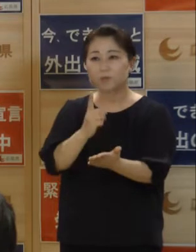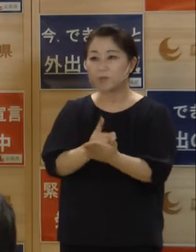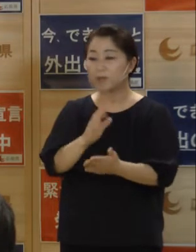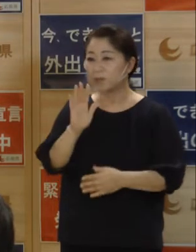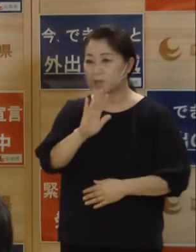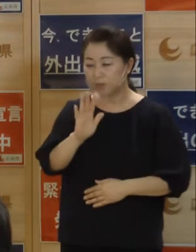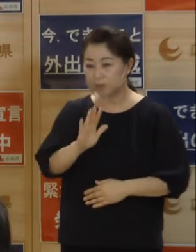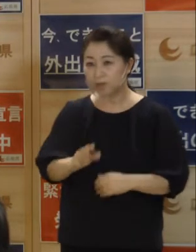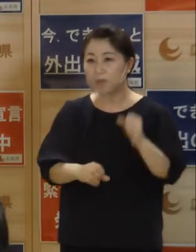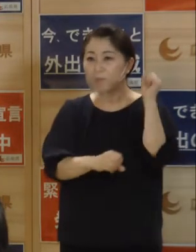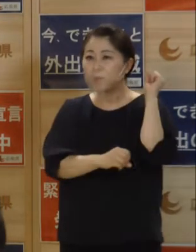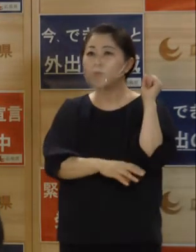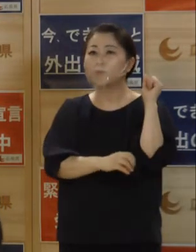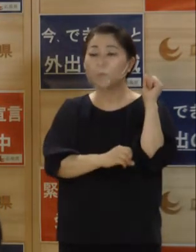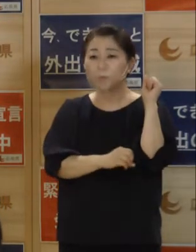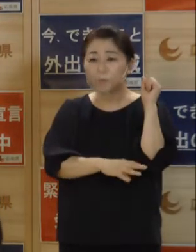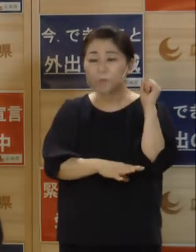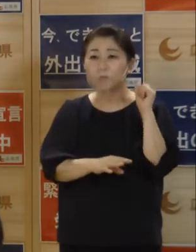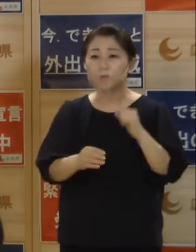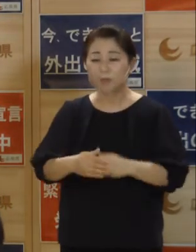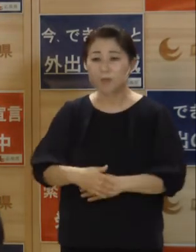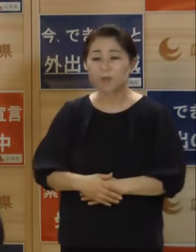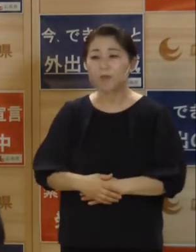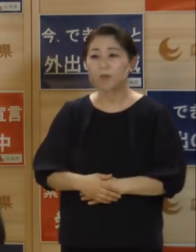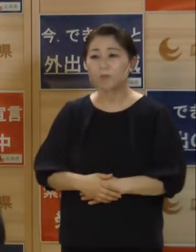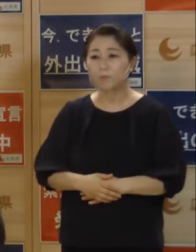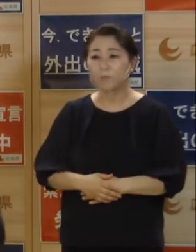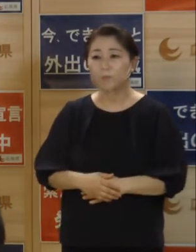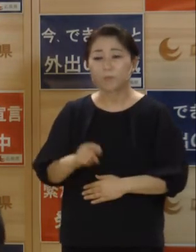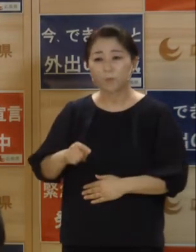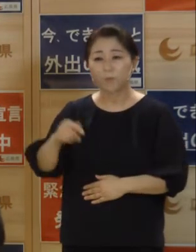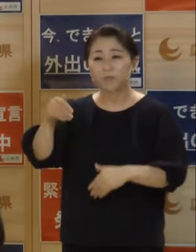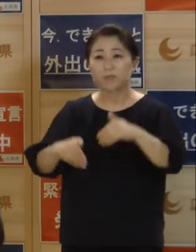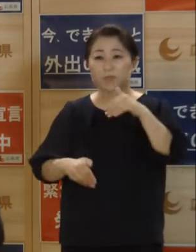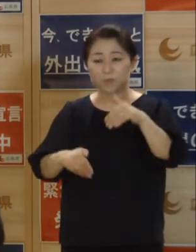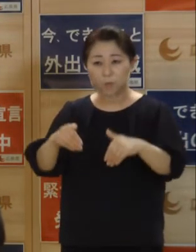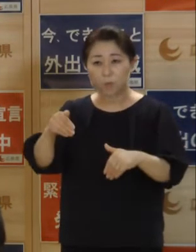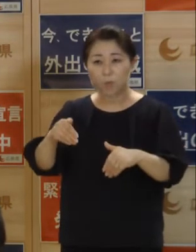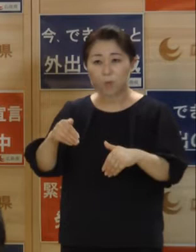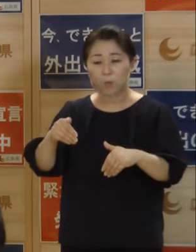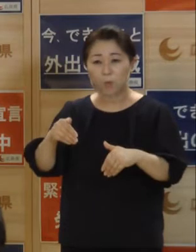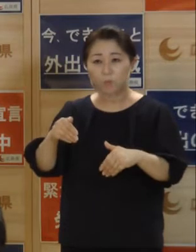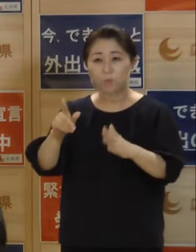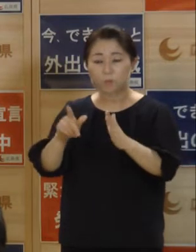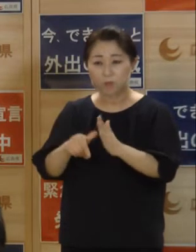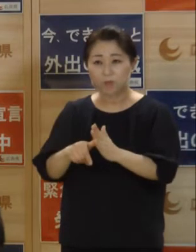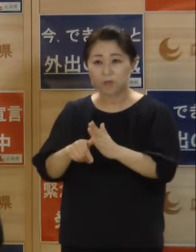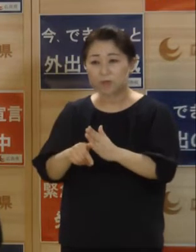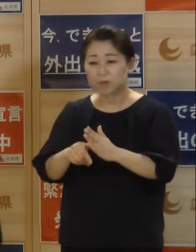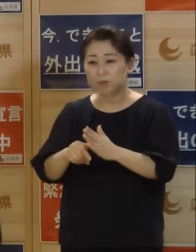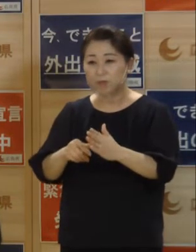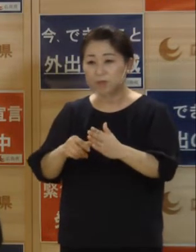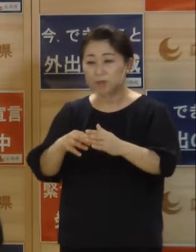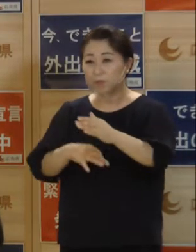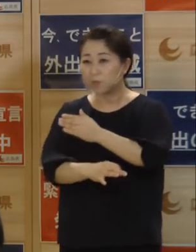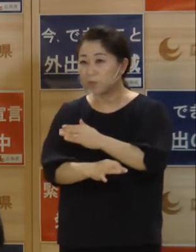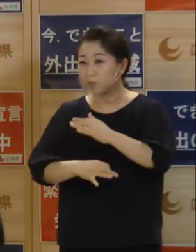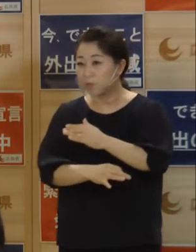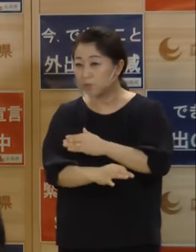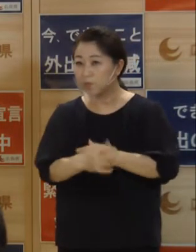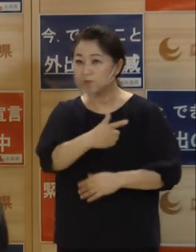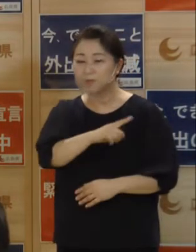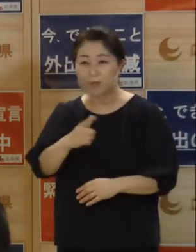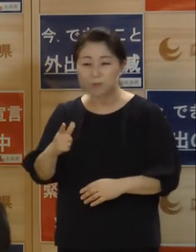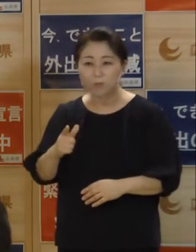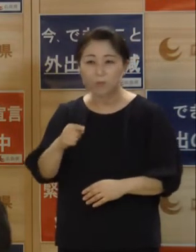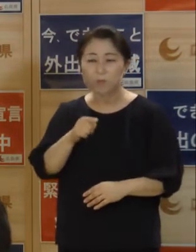そもそものですね、やはり何て言うんですかね、この選挙違反、これについて、例えばご本人がですね、